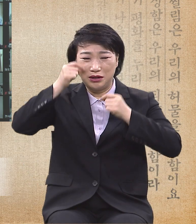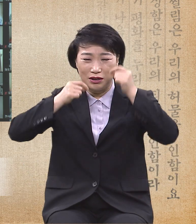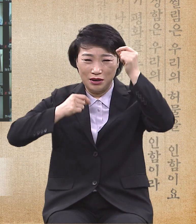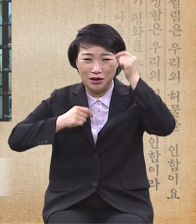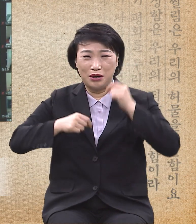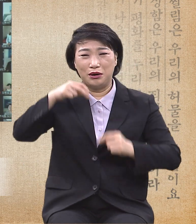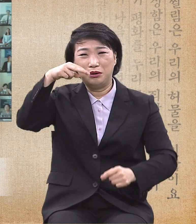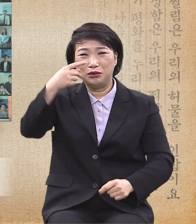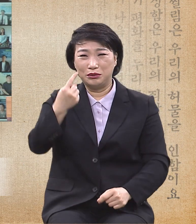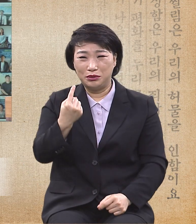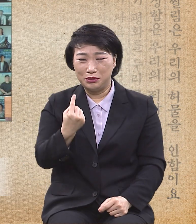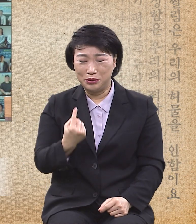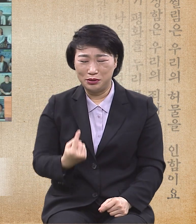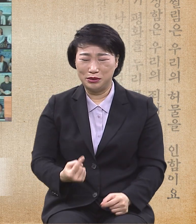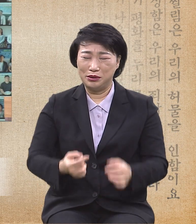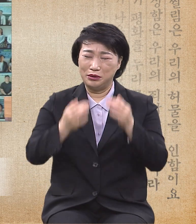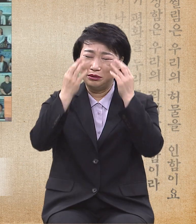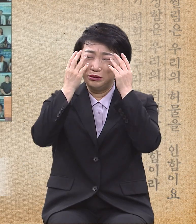울어도